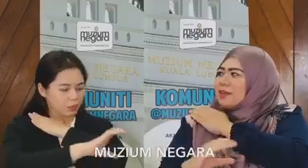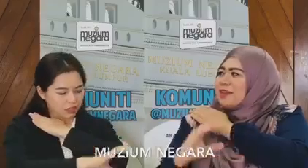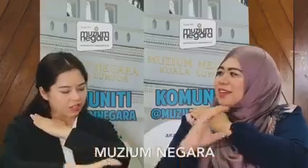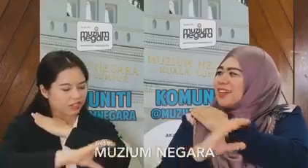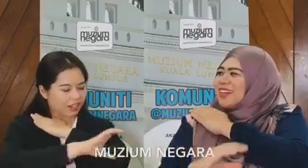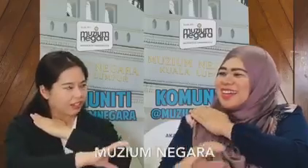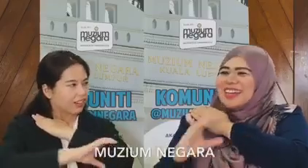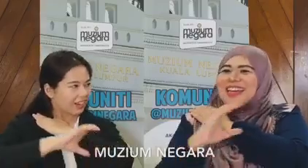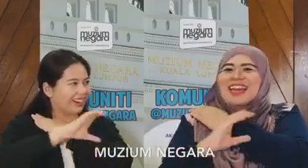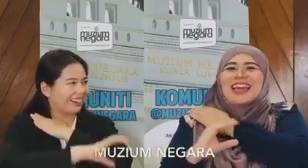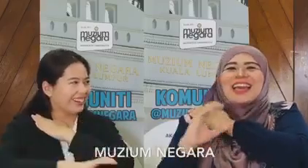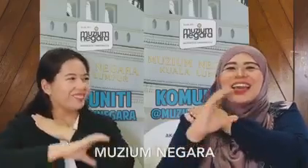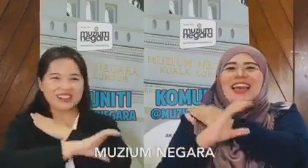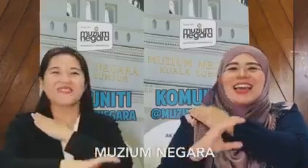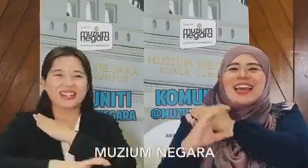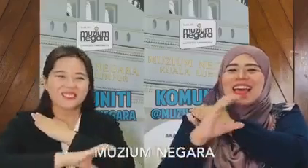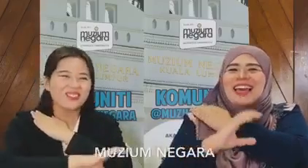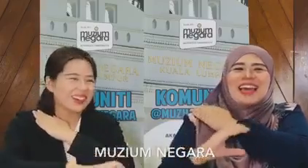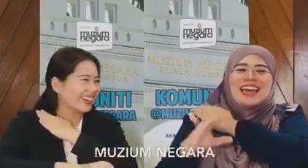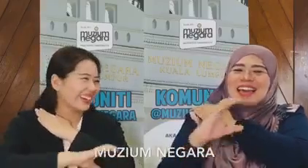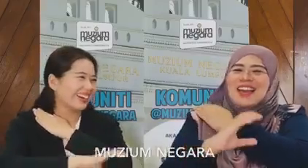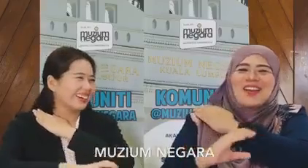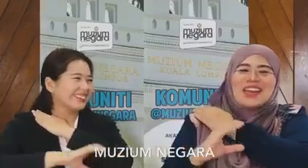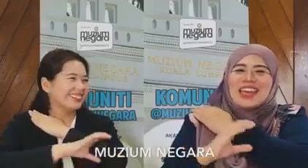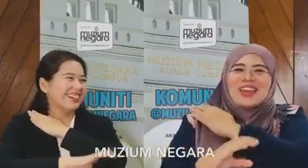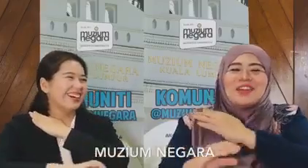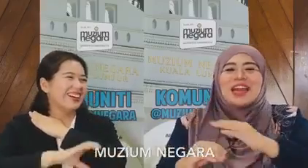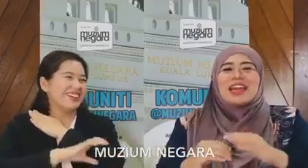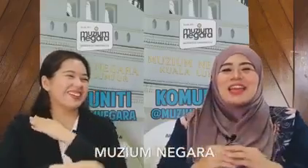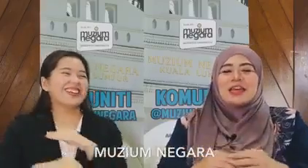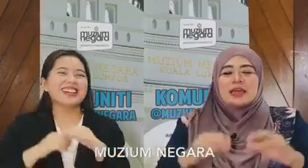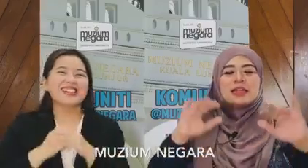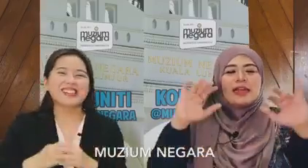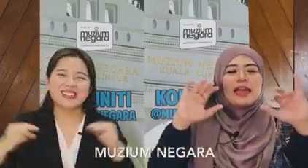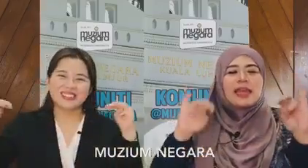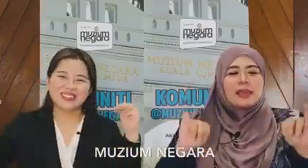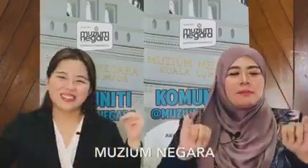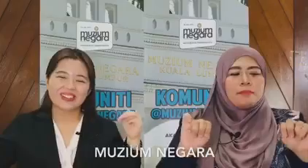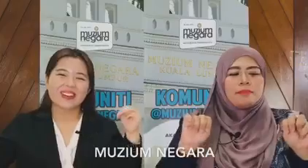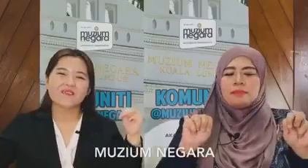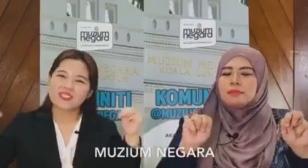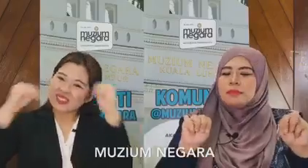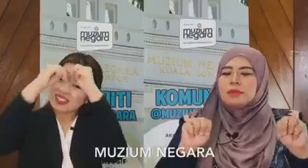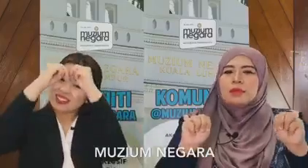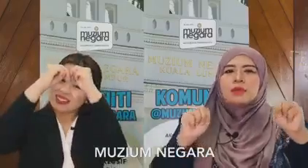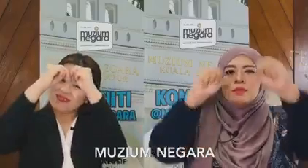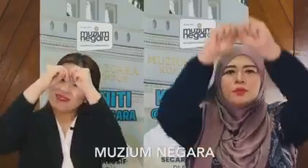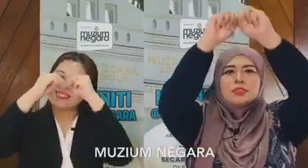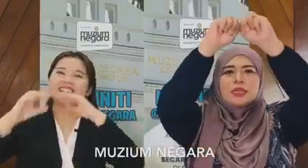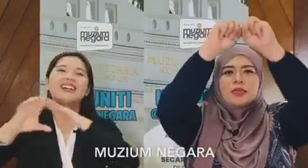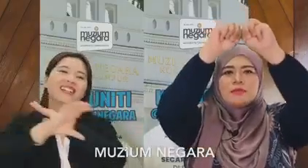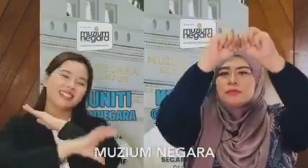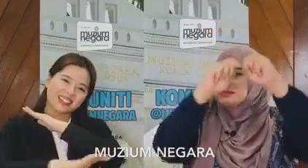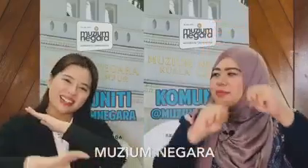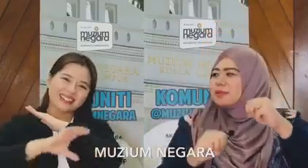pusing. mana-mana pun boleh. Yeah. Okey, menarik ya. Tadi so, M. Muzium.